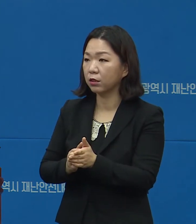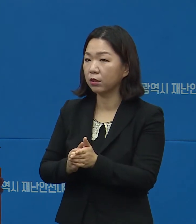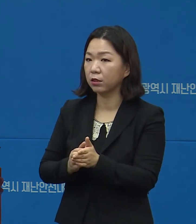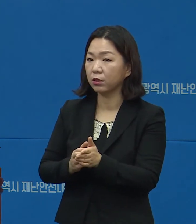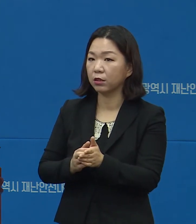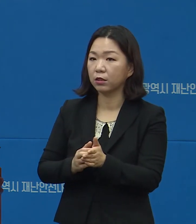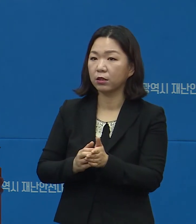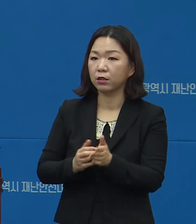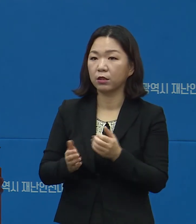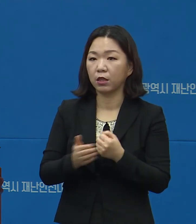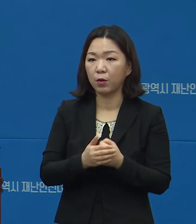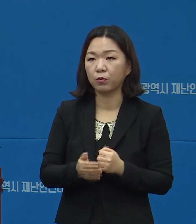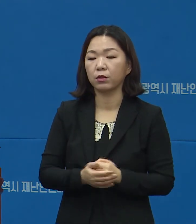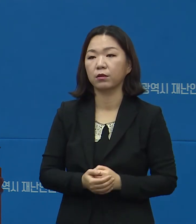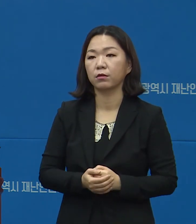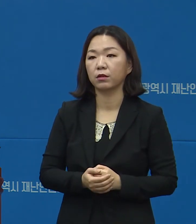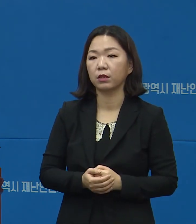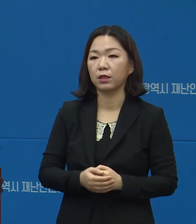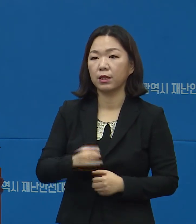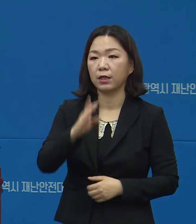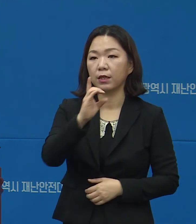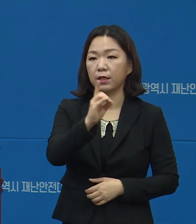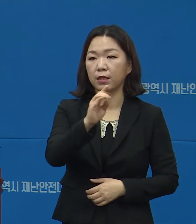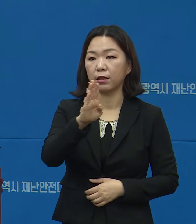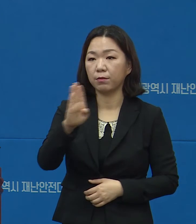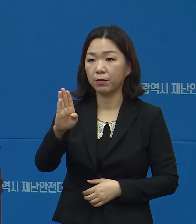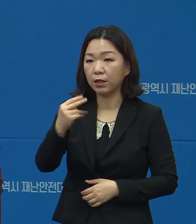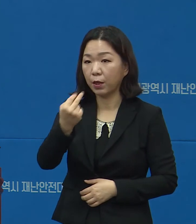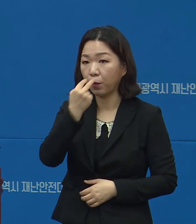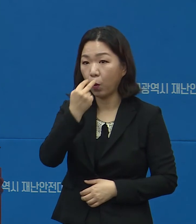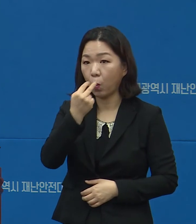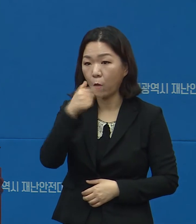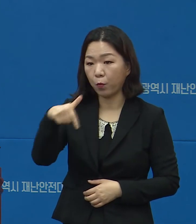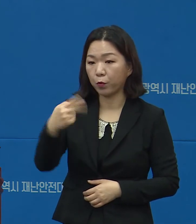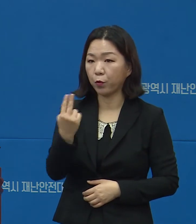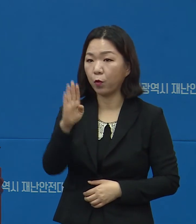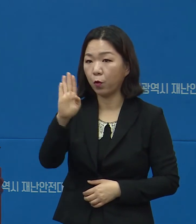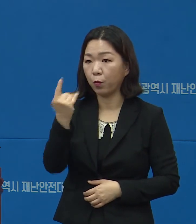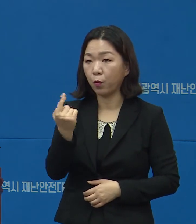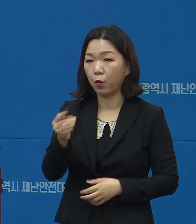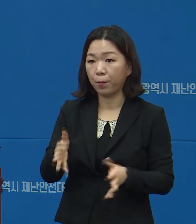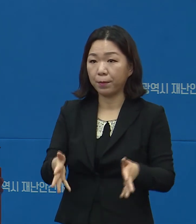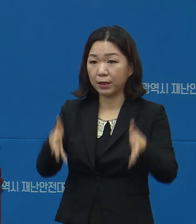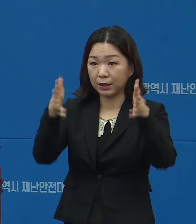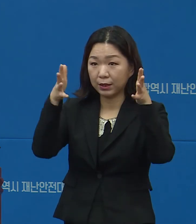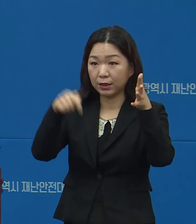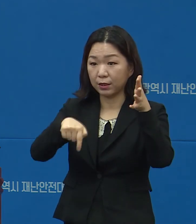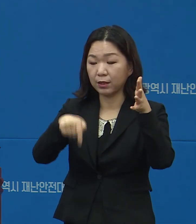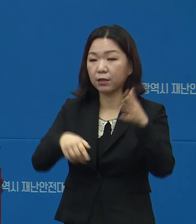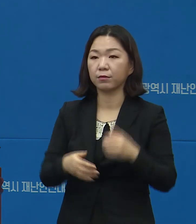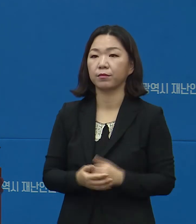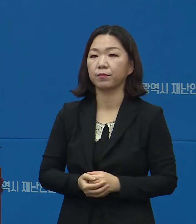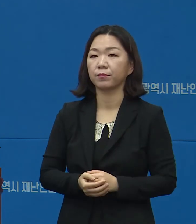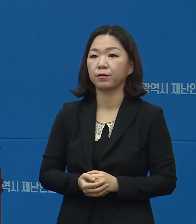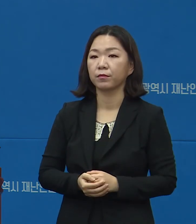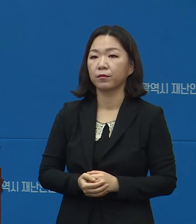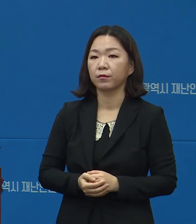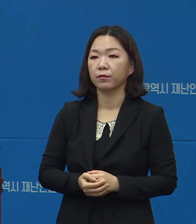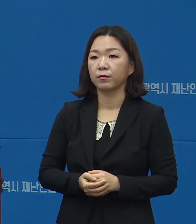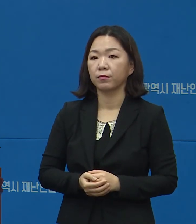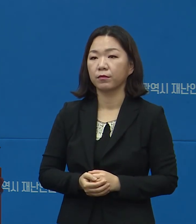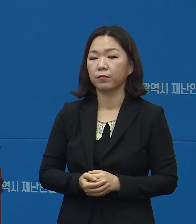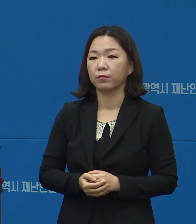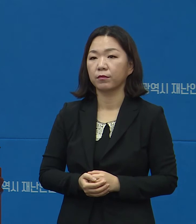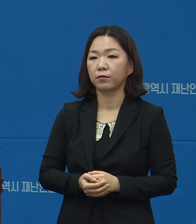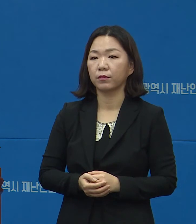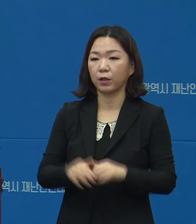저희가 이 DB 손해보험 중구 교보 빌딩에 근무하고 있는 DB 손해보험입니다. 그래서